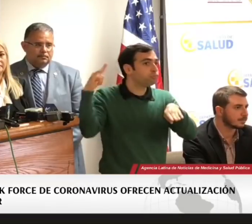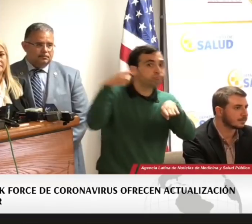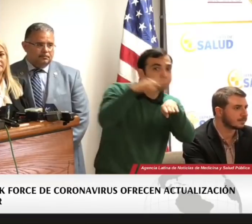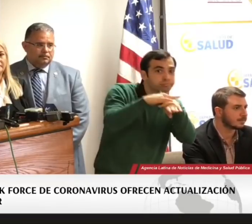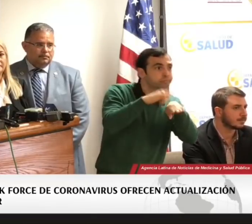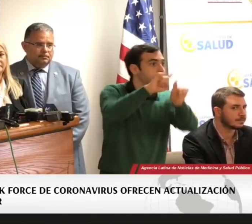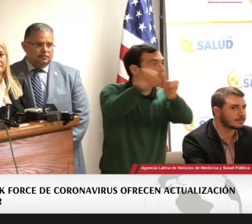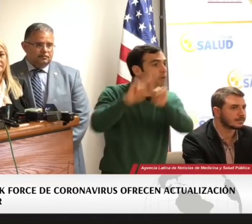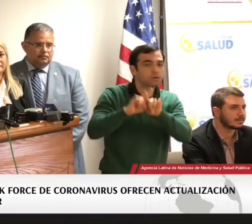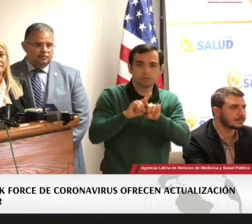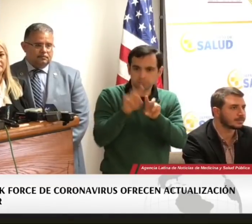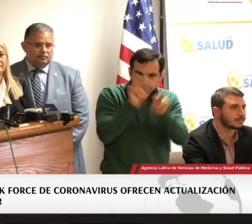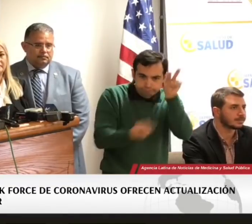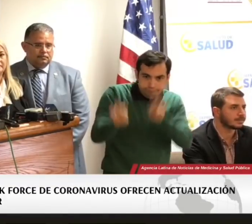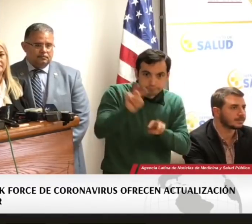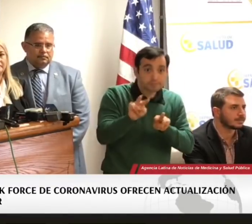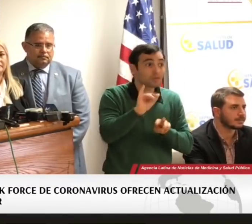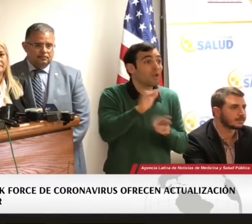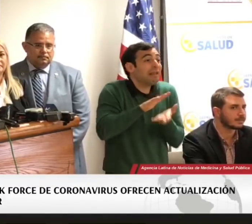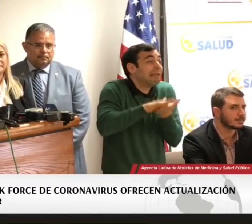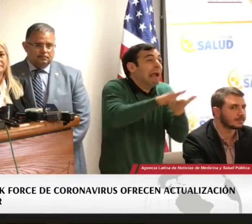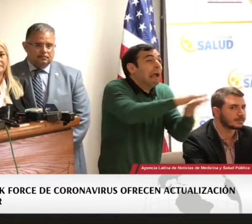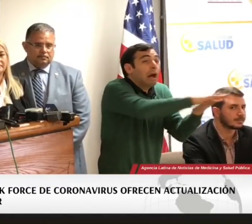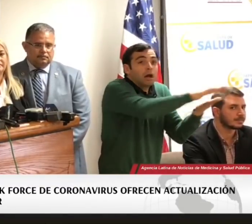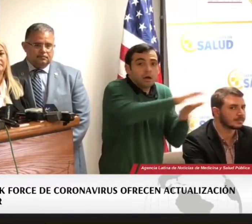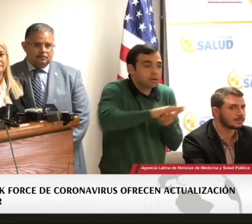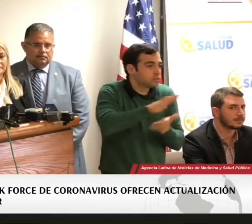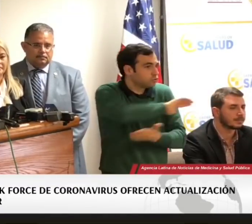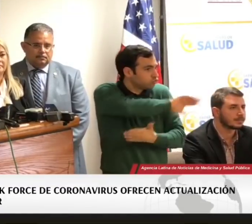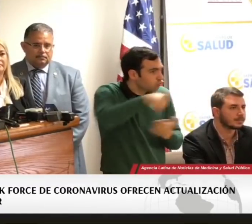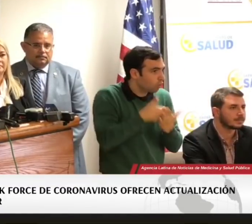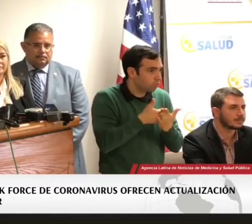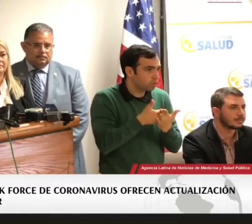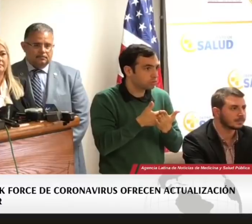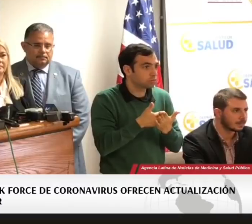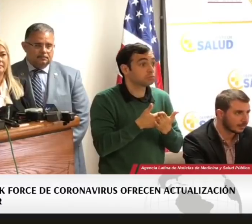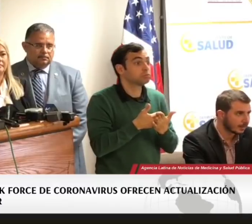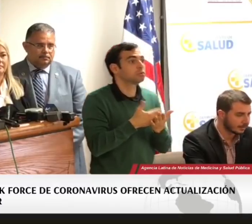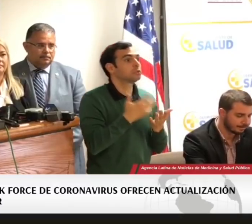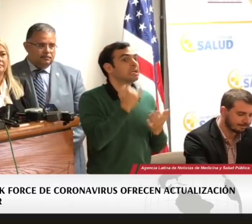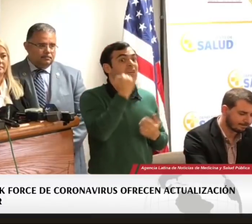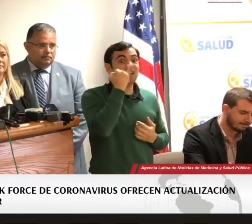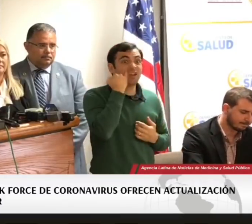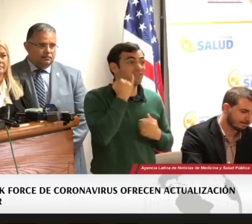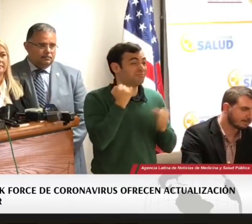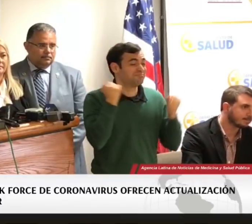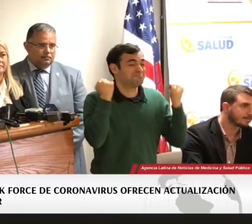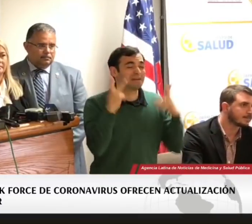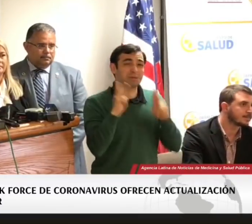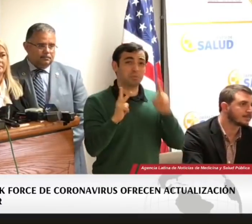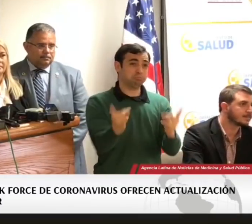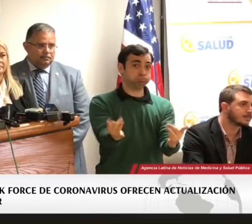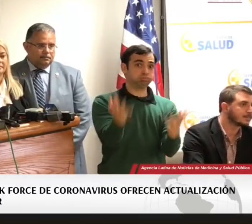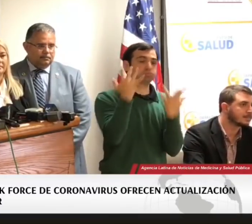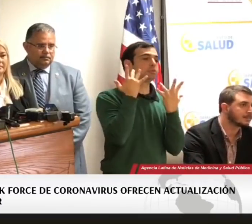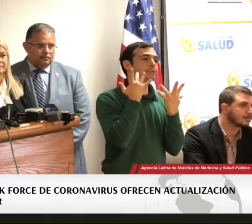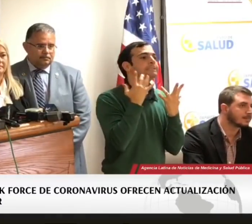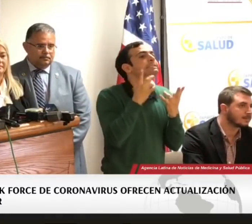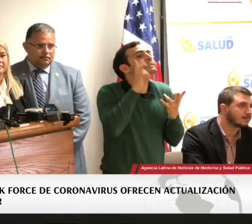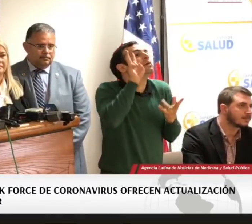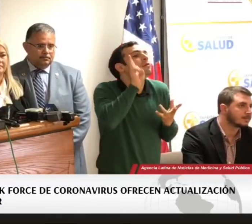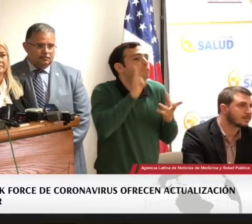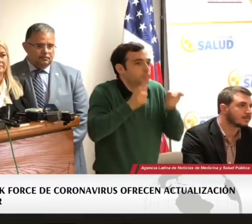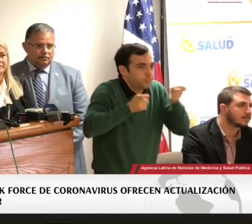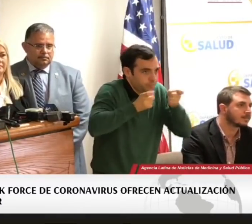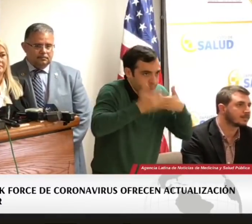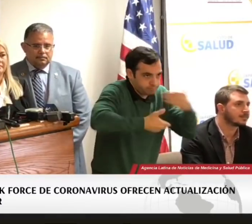las áreas y pues obviamente monitoreo de los servicios médicos por alguna sobrecarga que podamos tener. Y por otra parte, ¿cuánto dinero